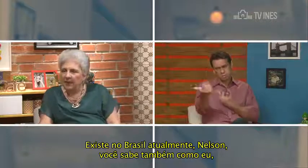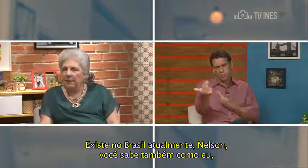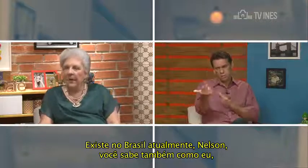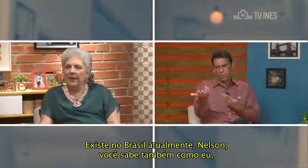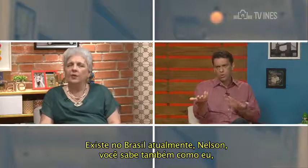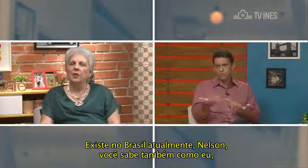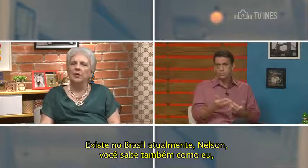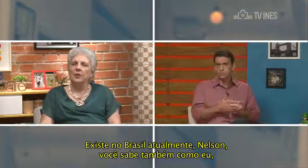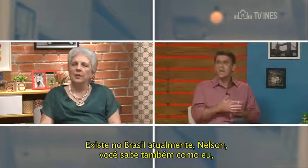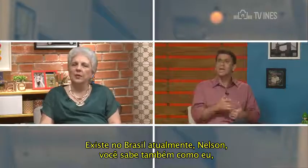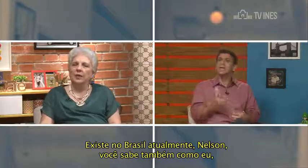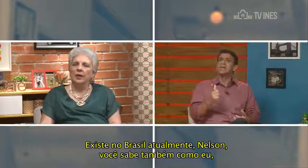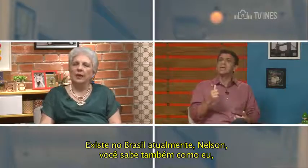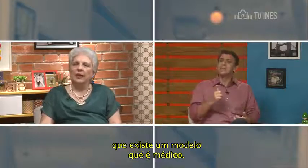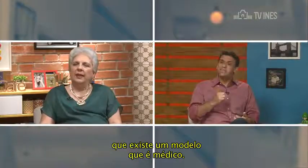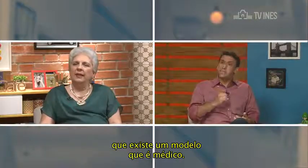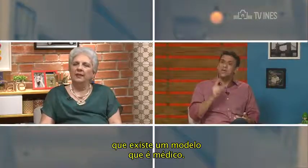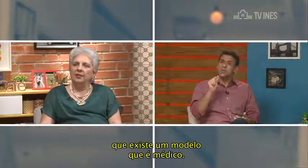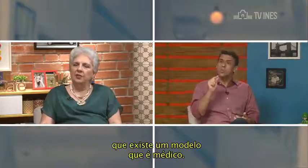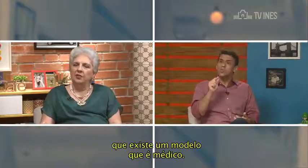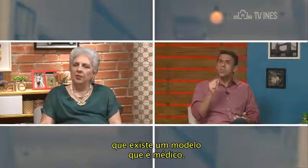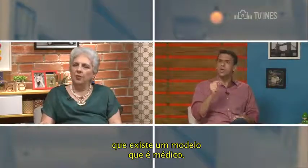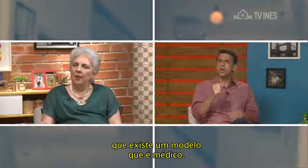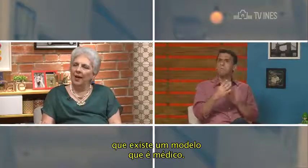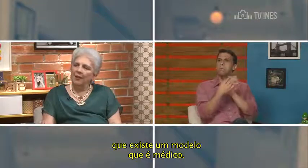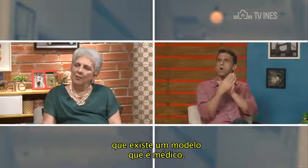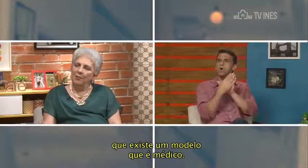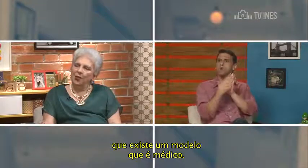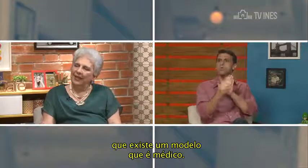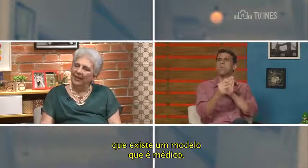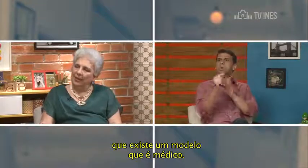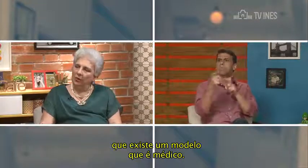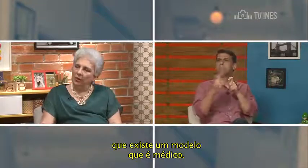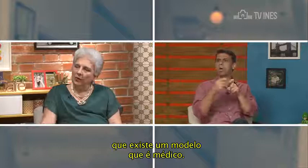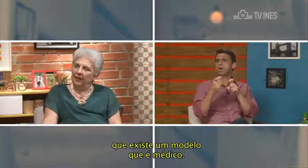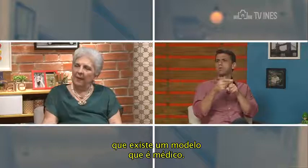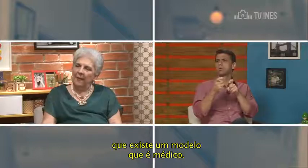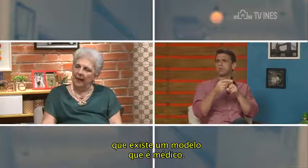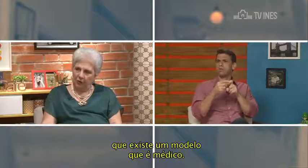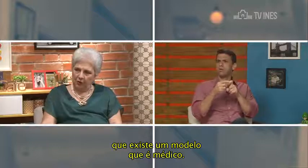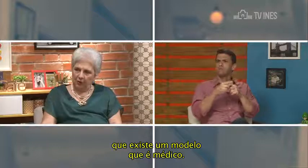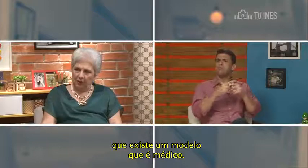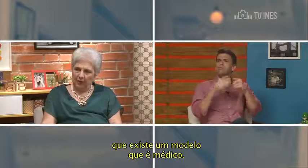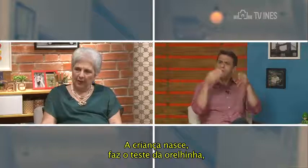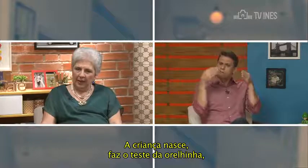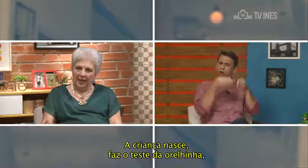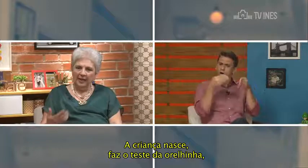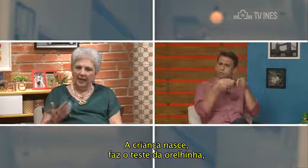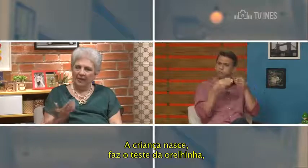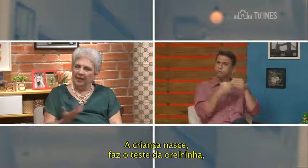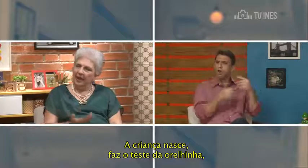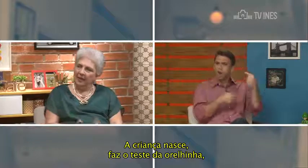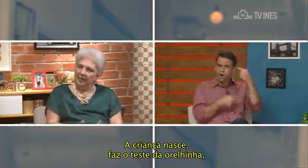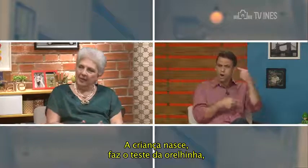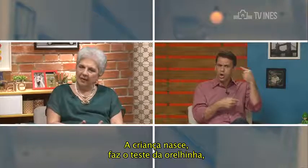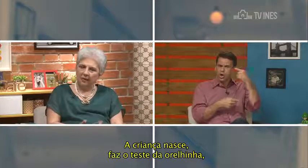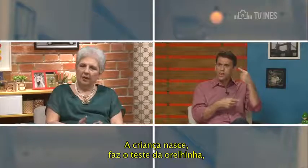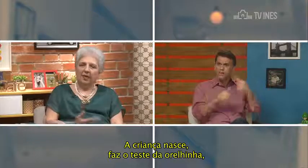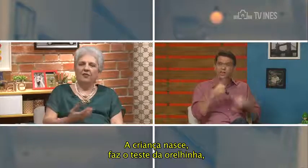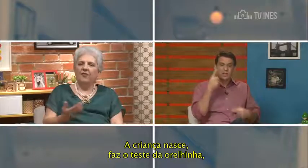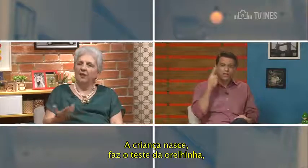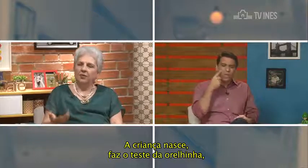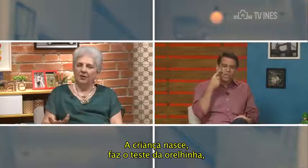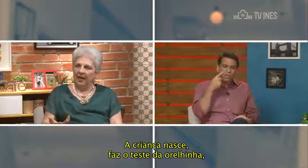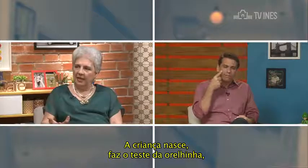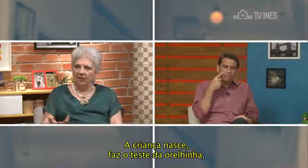sabe Também como eu Que existe Um modelo Que é médico A criança nasce